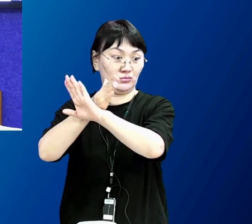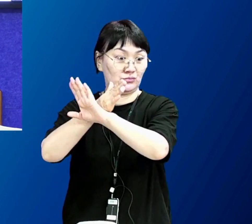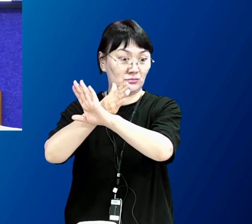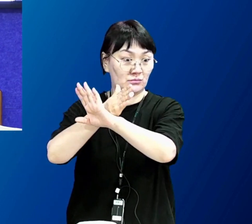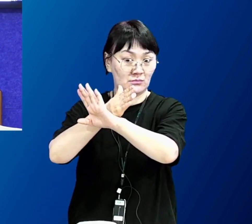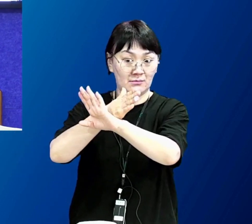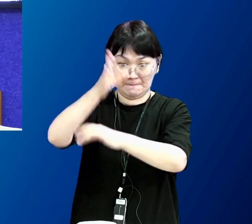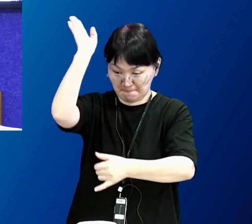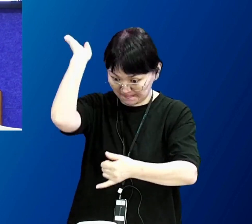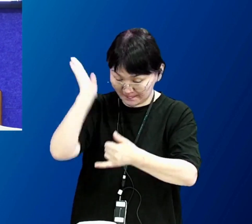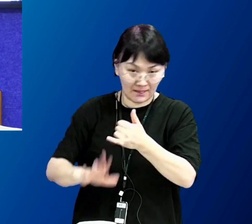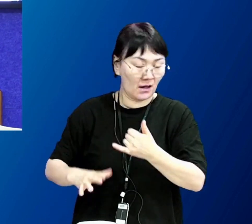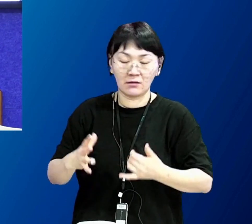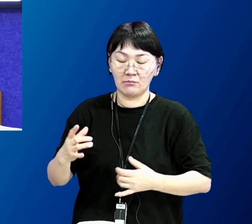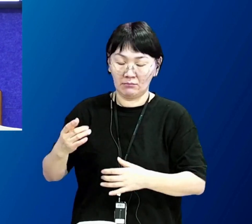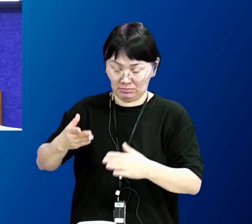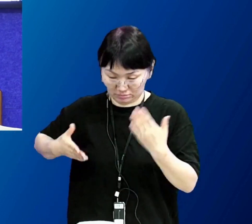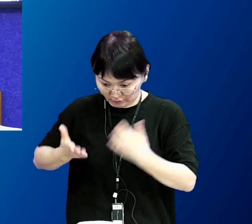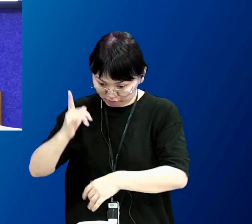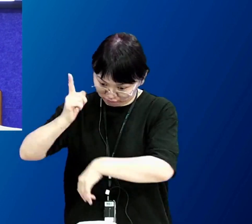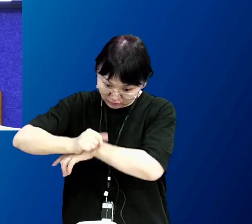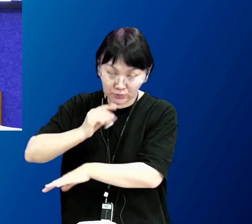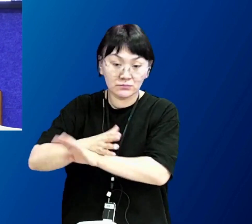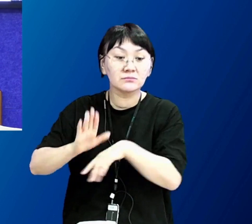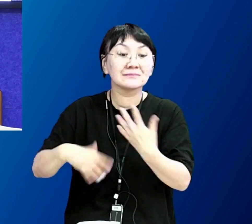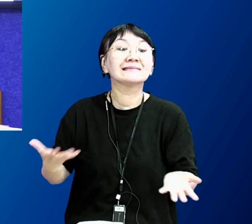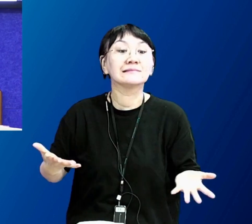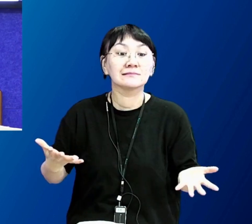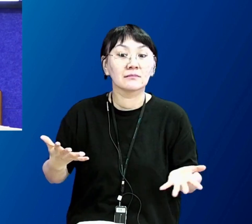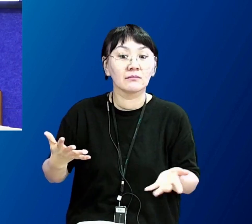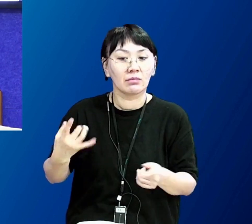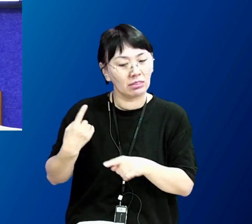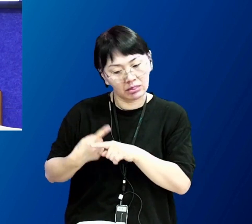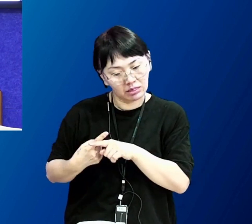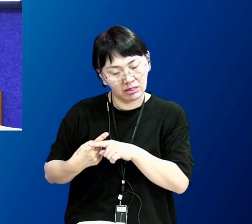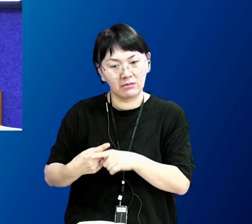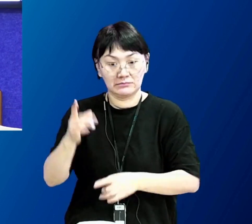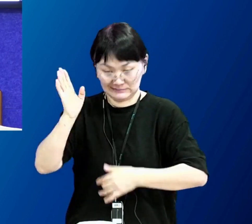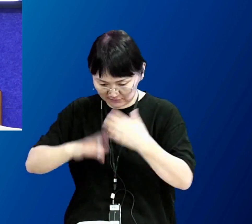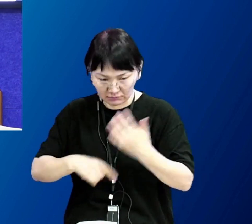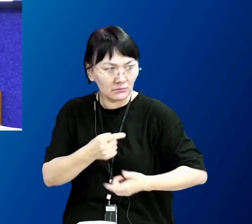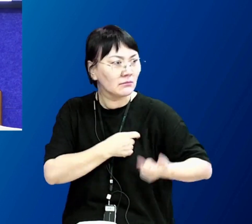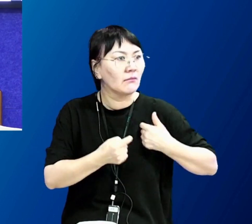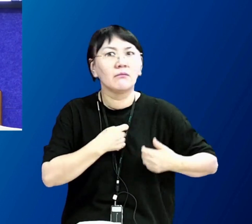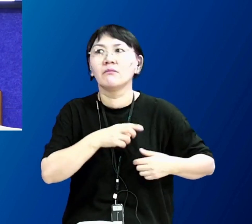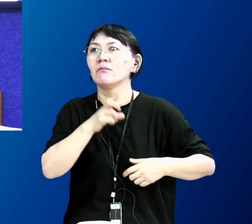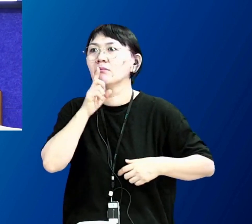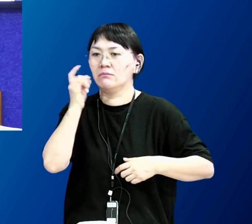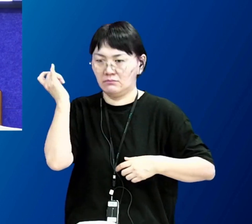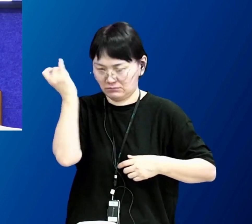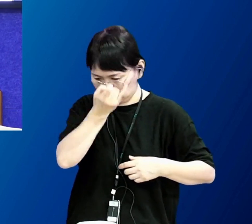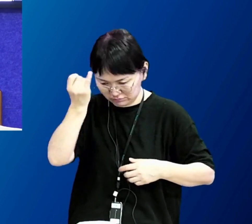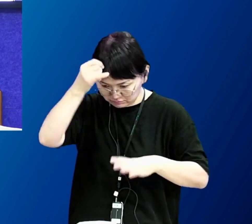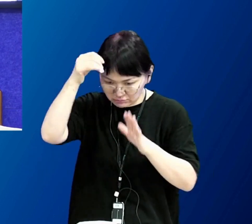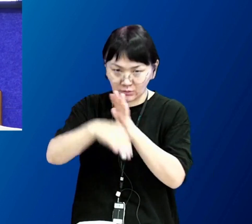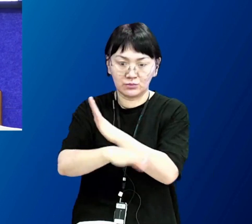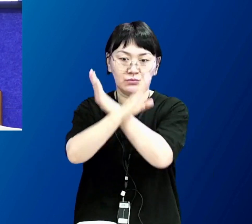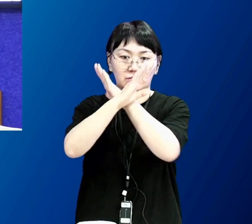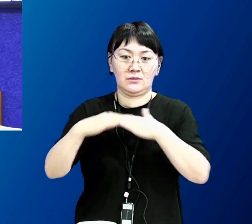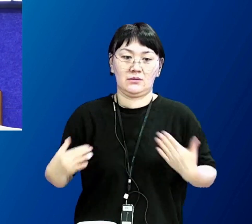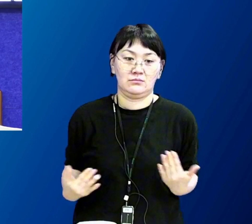гимнүгэлд тас баригданга бүр илүү зовлонд аврагцсан ундаг баг. За.